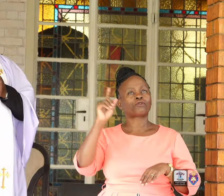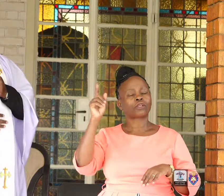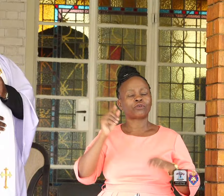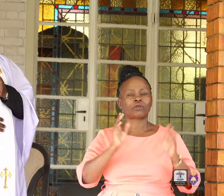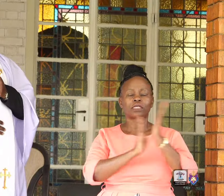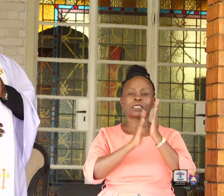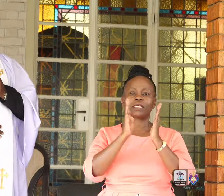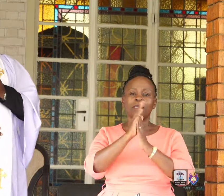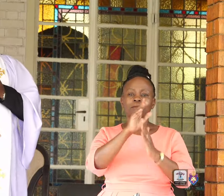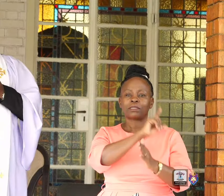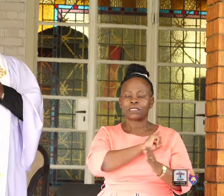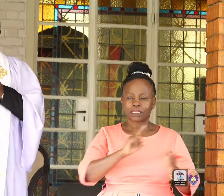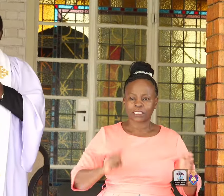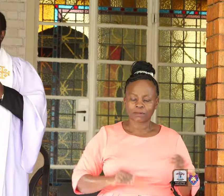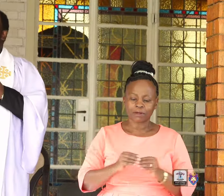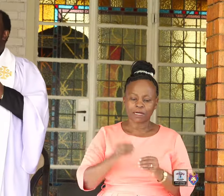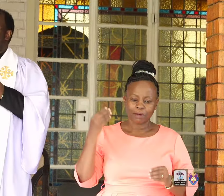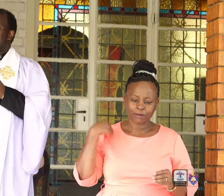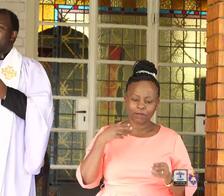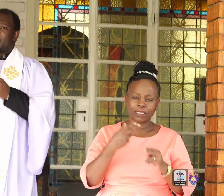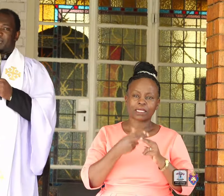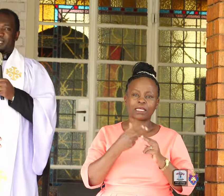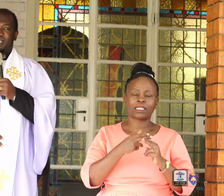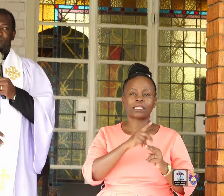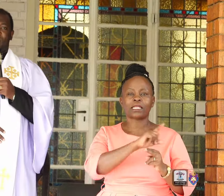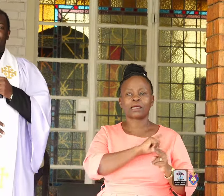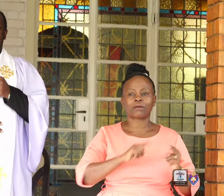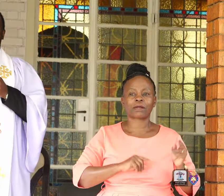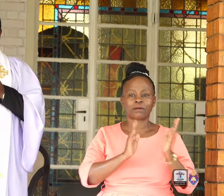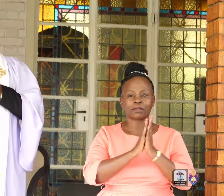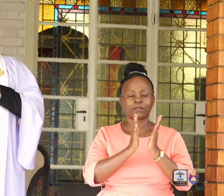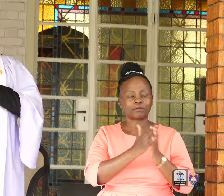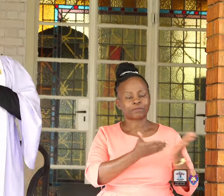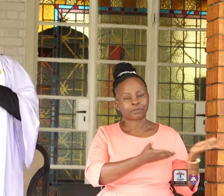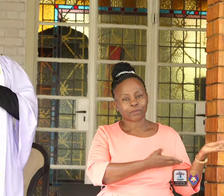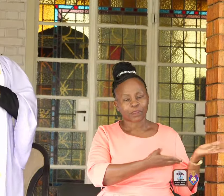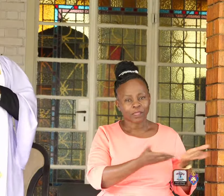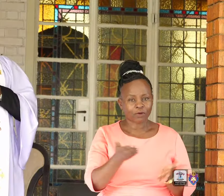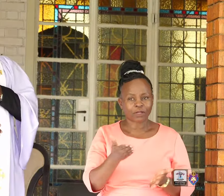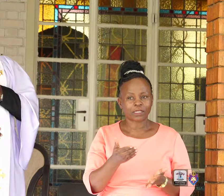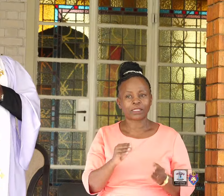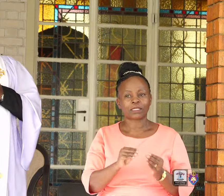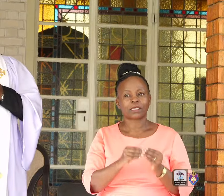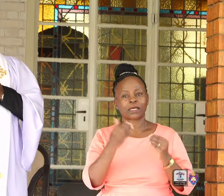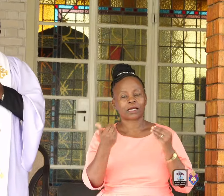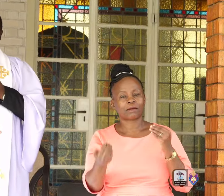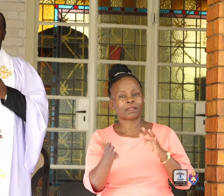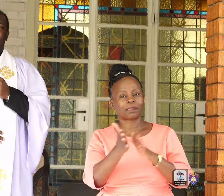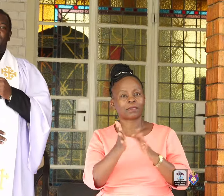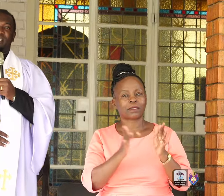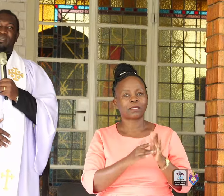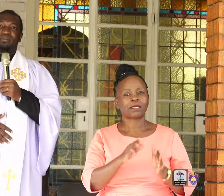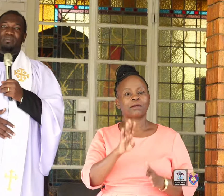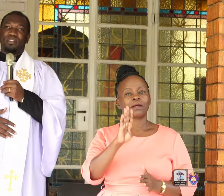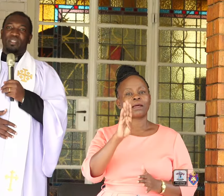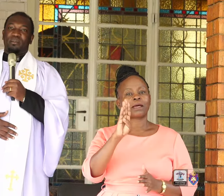Mutendereze Mukama abooluganda. Kale nja kwaniriza abaana ba Yesu aba